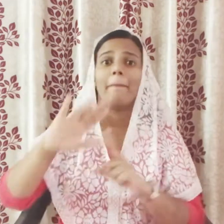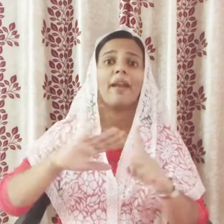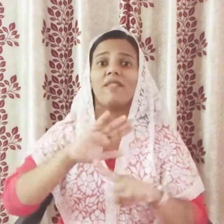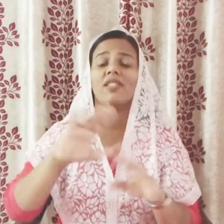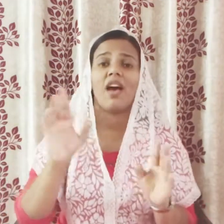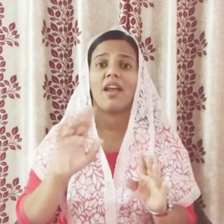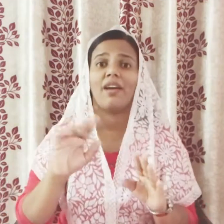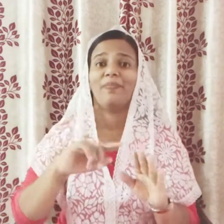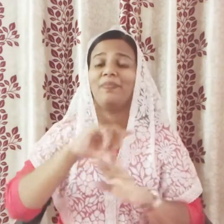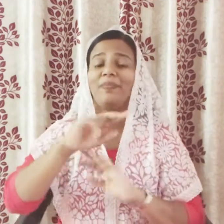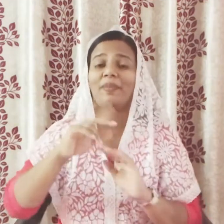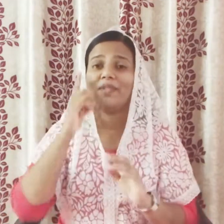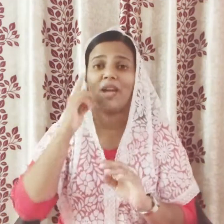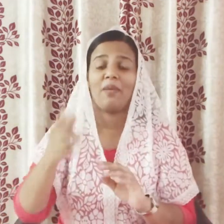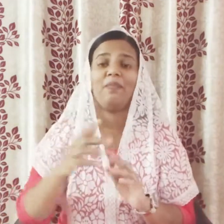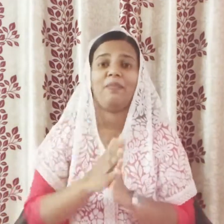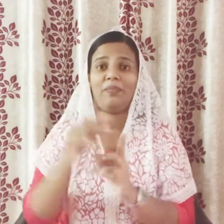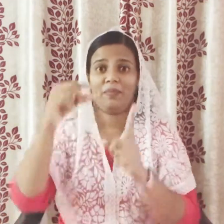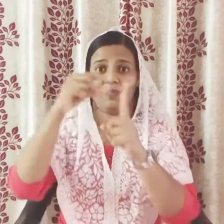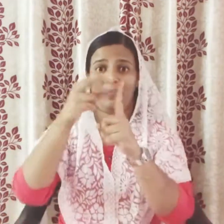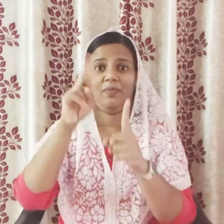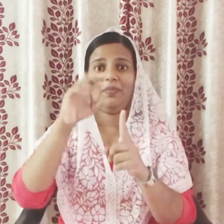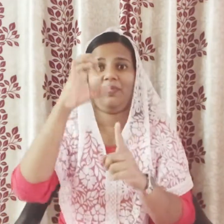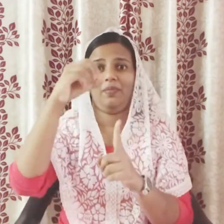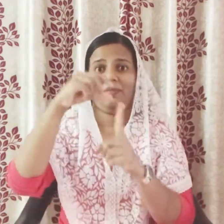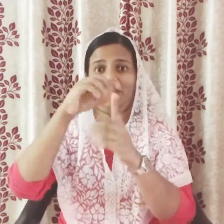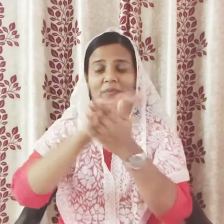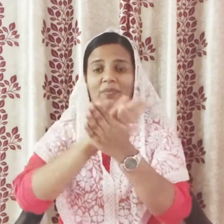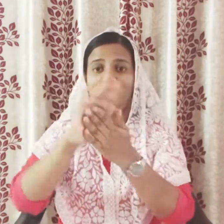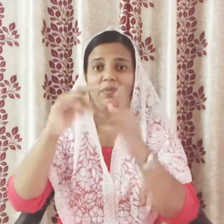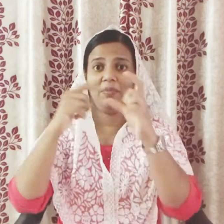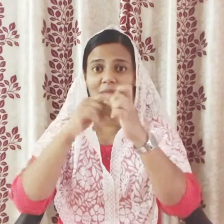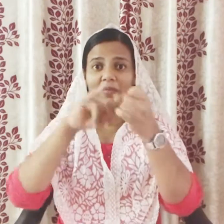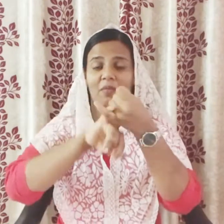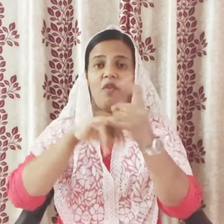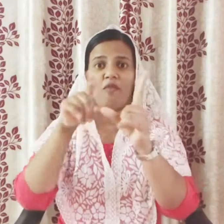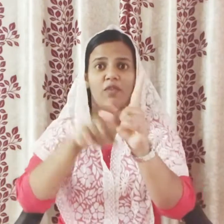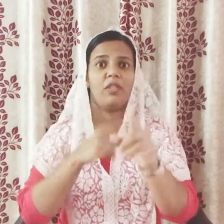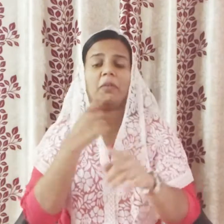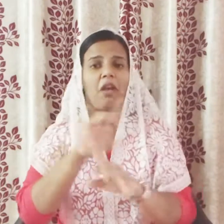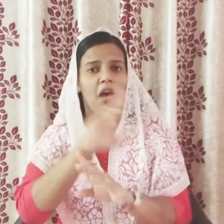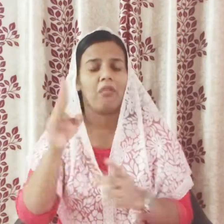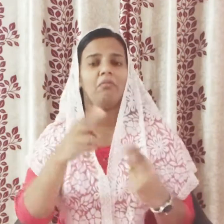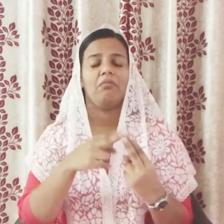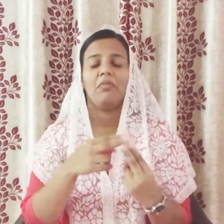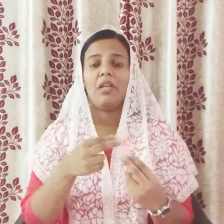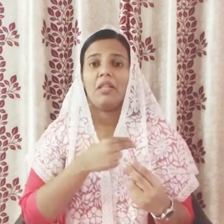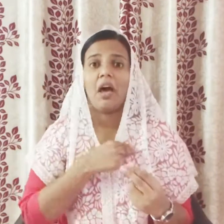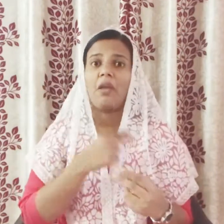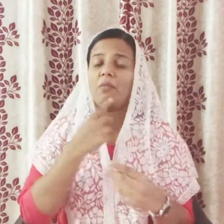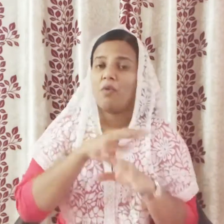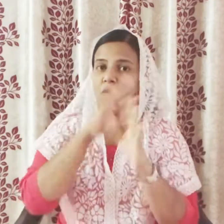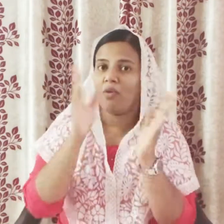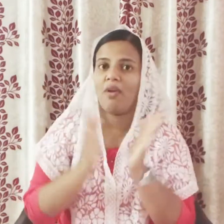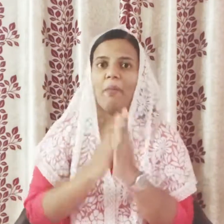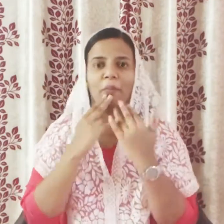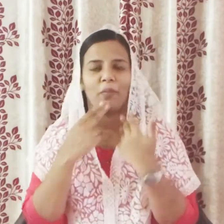പ്രവചന വചനങ്ങളും നമുക്ക് ദാനിയേലിൻ്റെ പുസ്തകത്തിൽ വായിക്കുവാൻ കഴിയും. അങ്ങനെ ദാനിയേൽ തന്നെ കർത്താവ് ഏൽപ്പിച്ച ശുശ്രൂഷ പൂർത്തീകരിക്കുക.